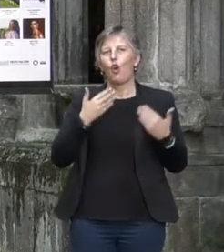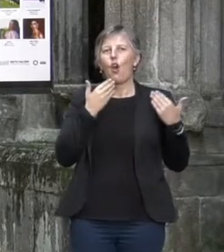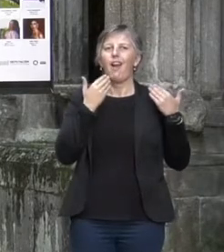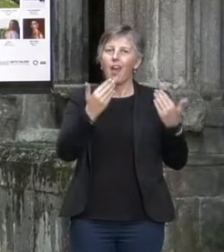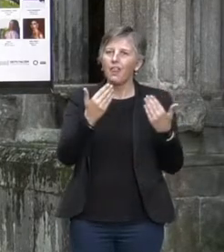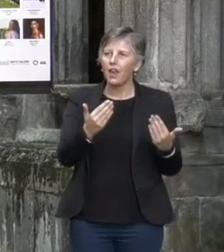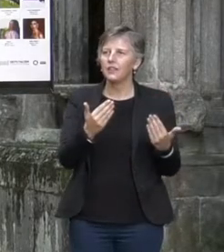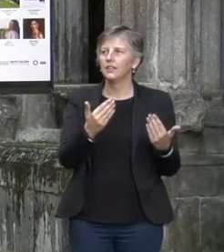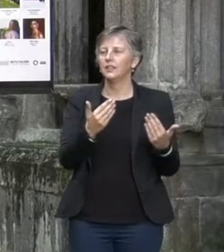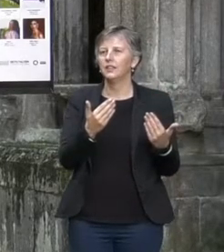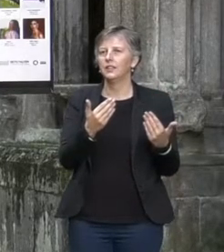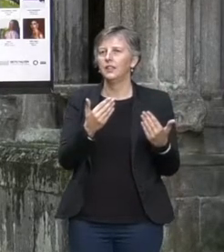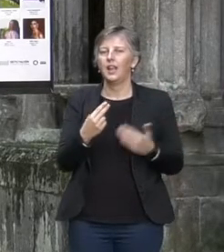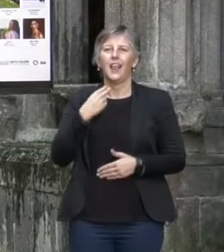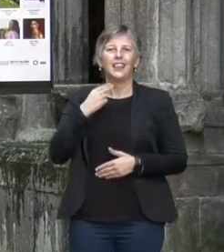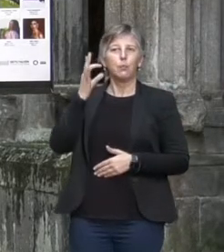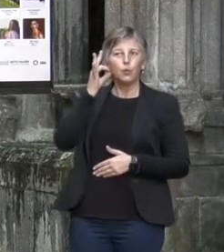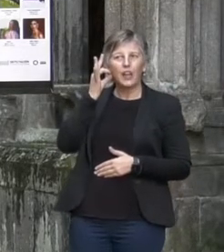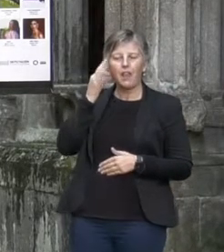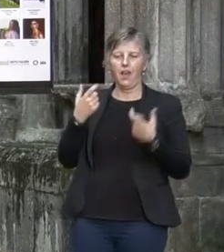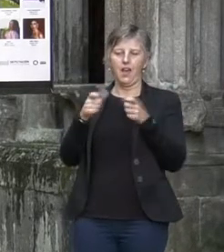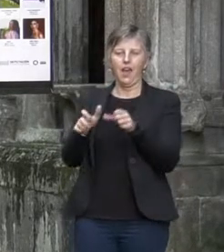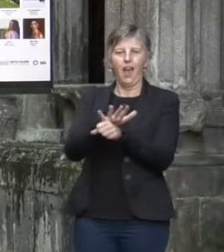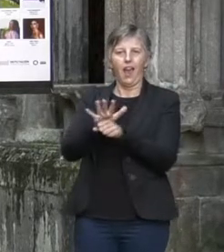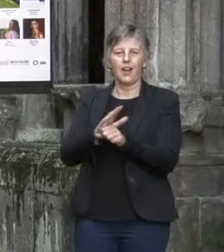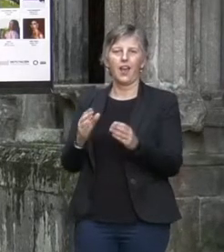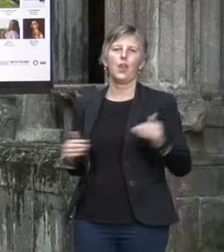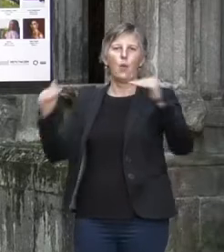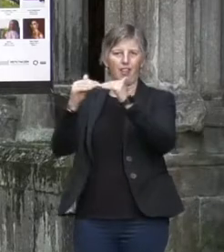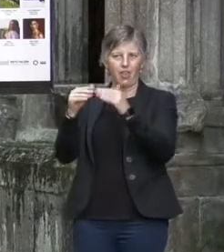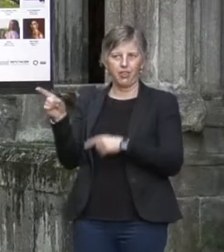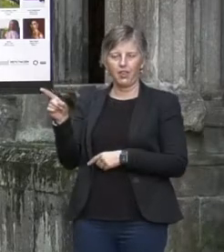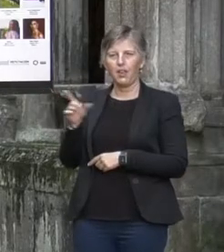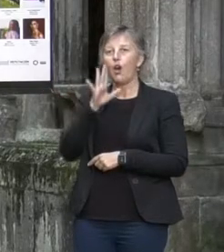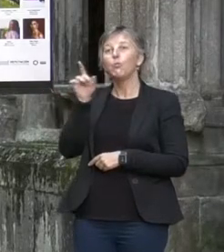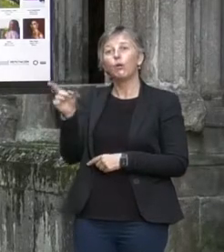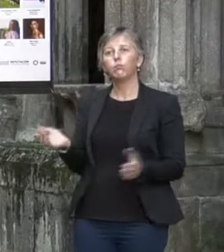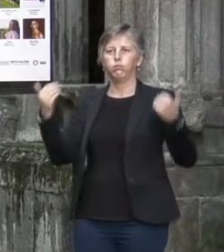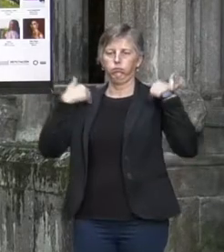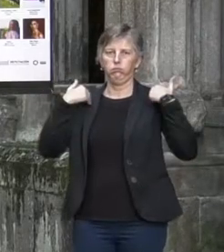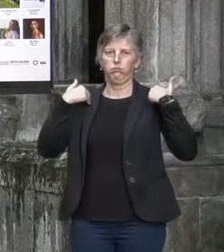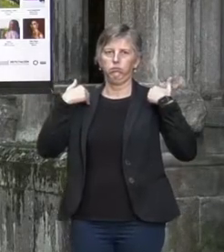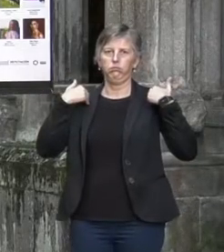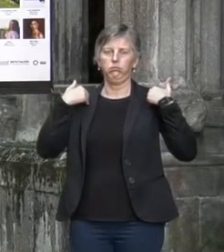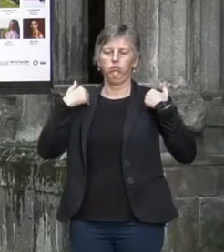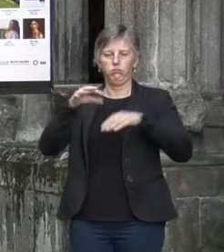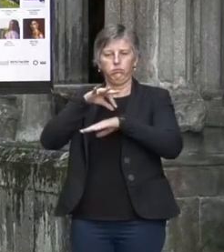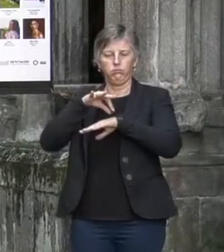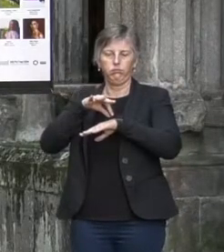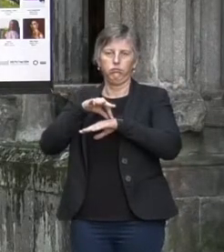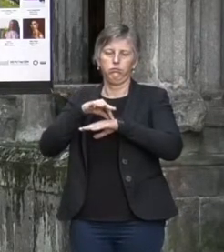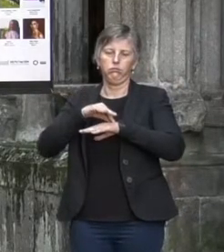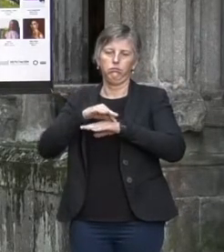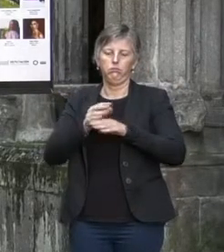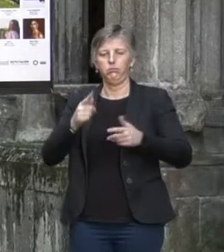Agradecemento á deputada da área de igualdade, porque é quen dirixe esa área e